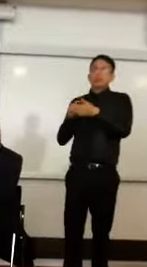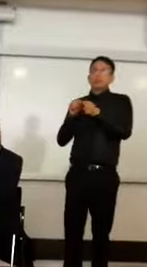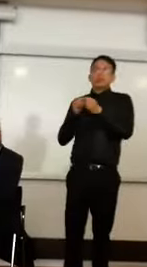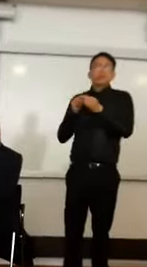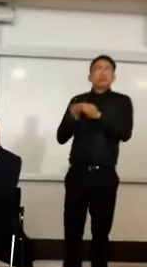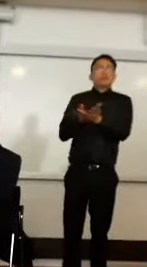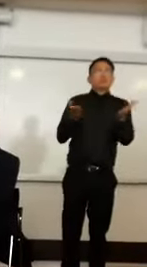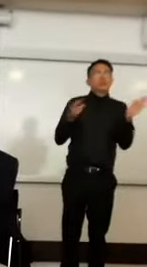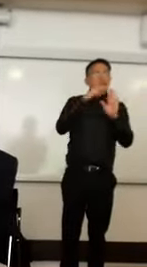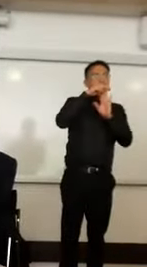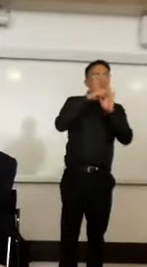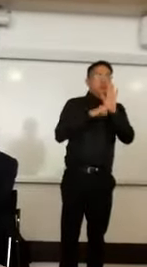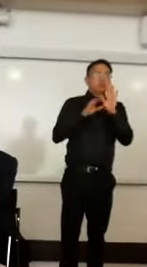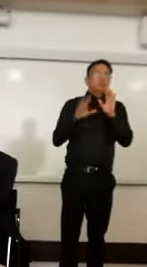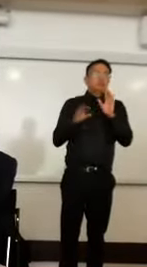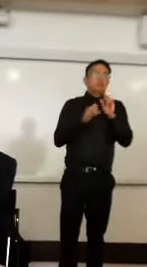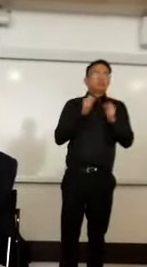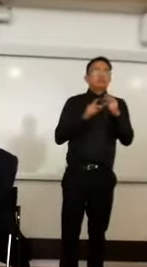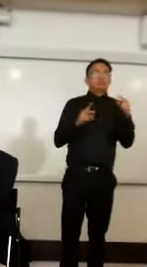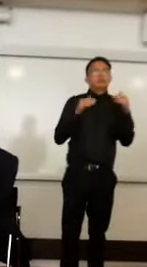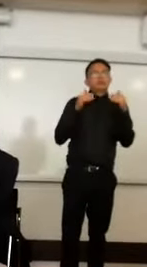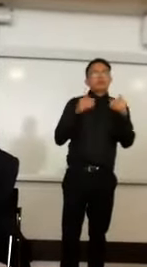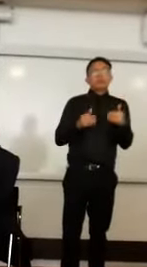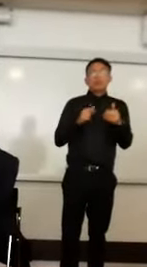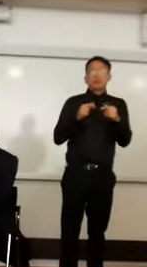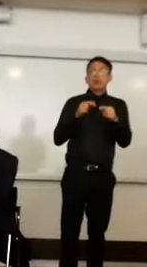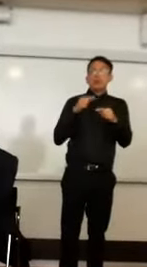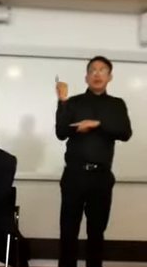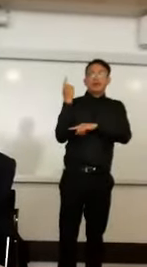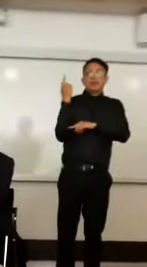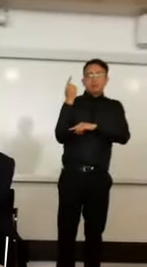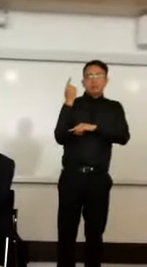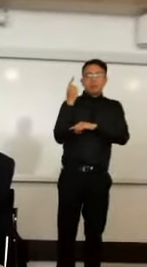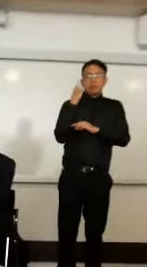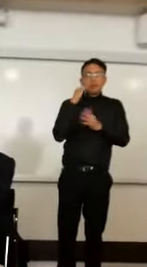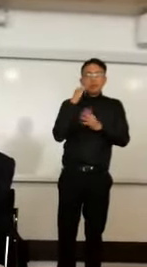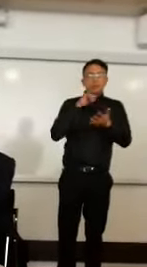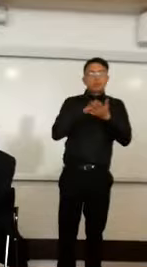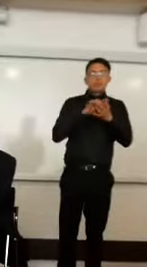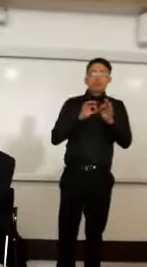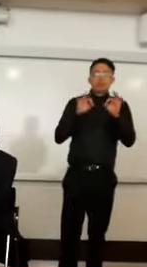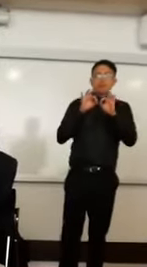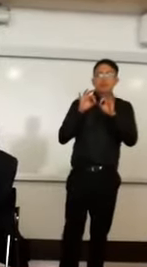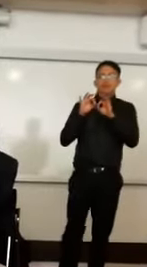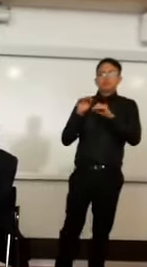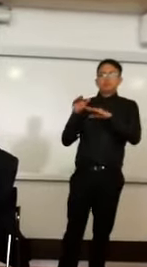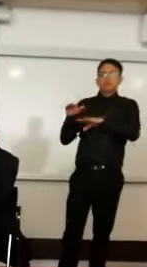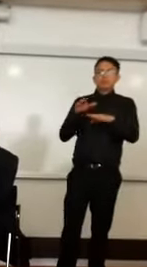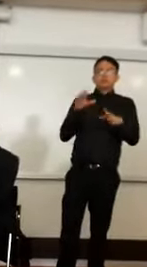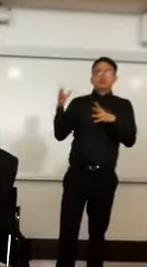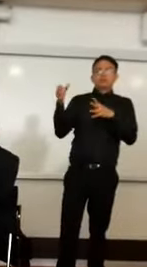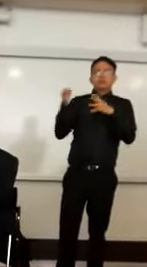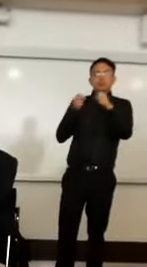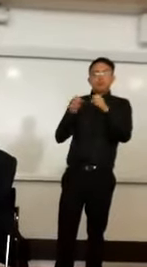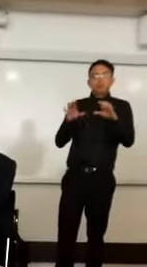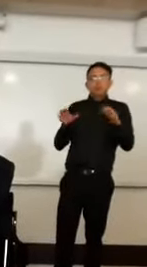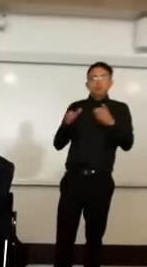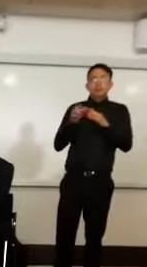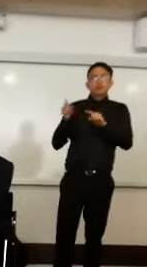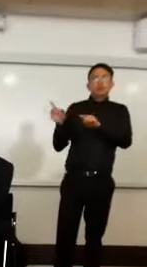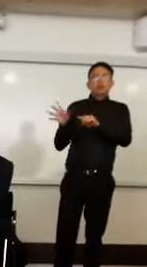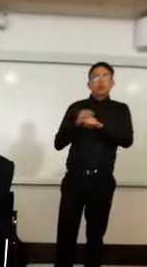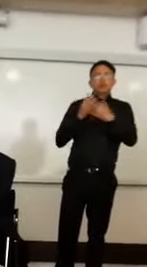para todas las personas con discapacidad en general, y por eso la representatividad estaba dada en todas las